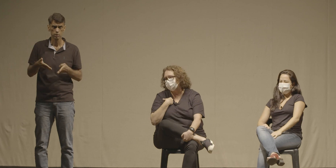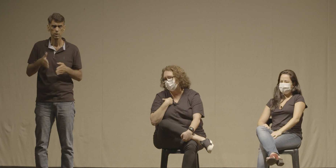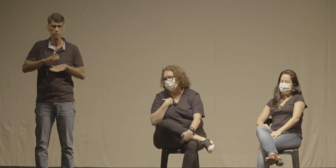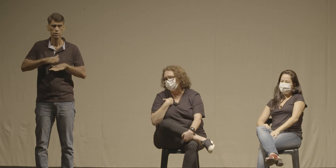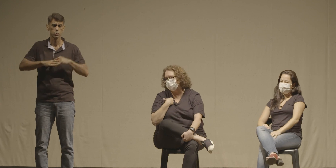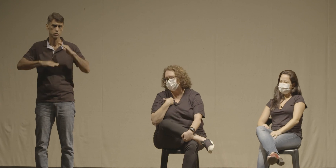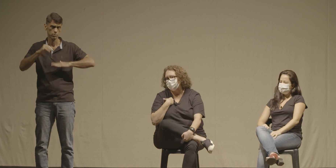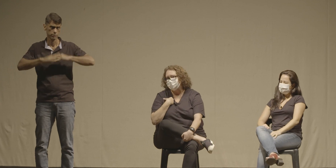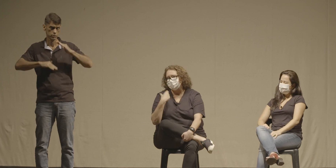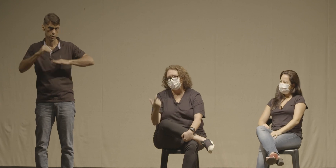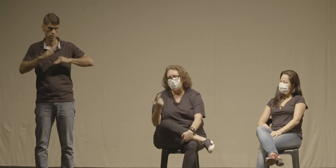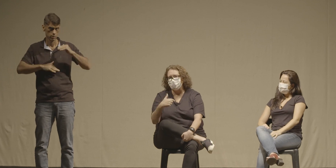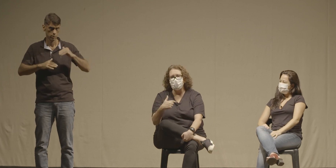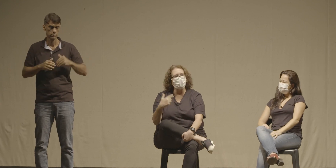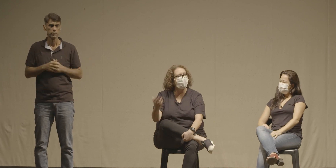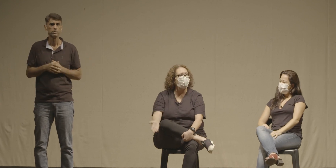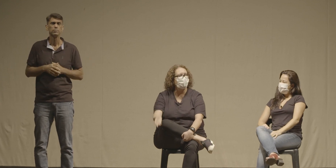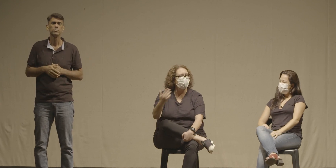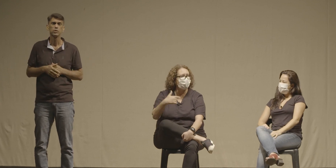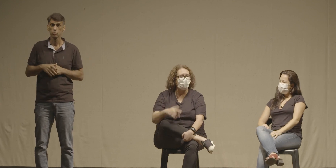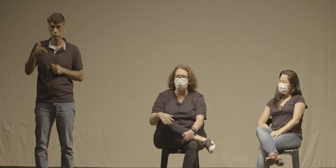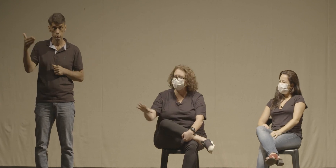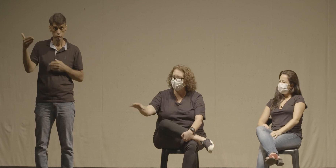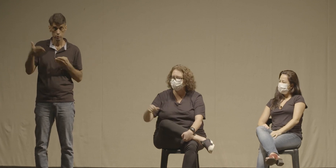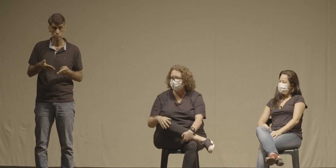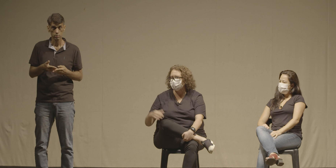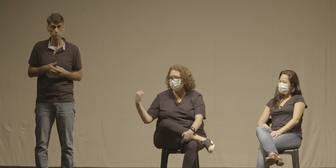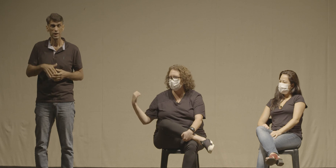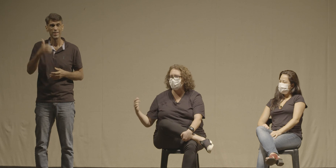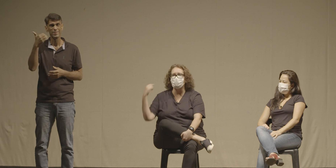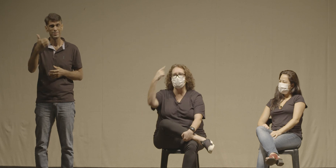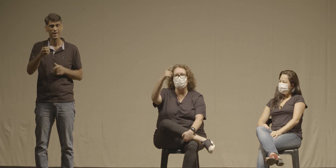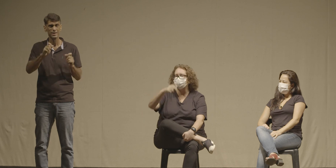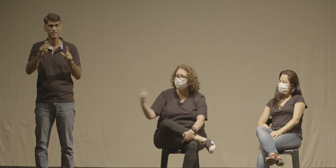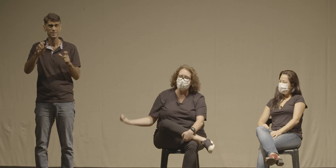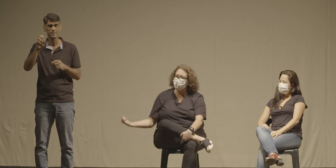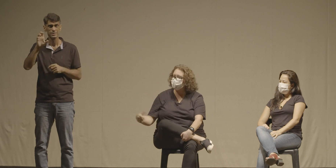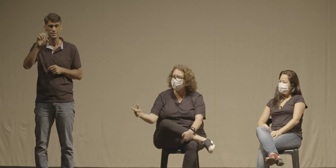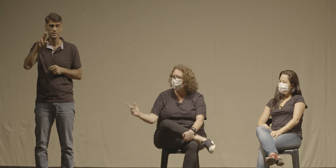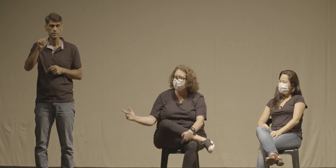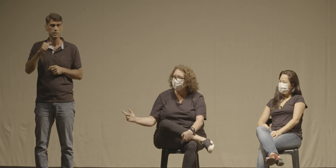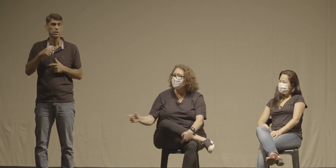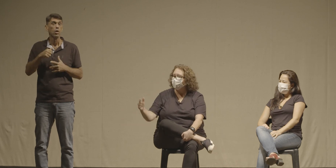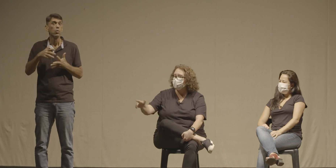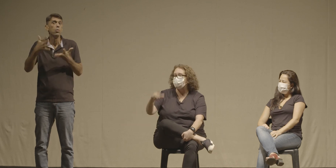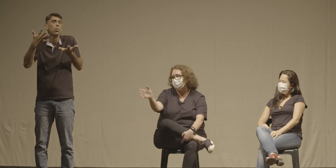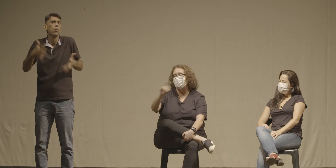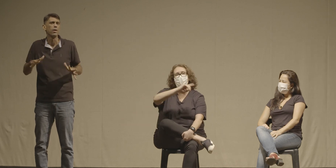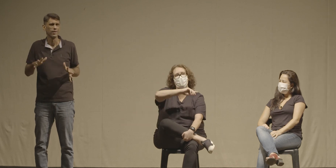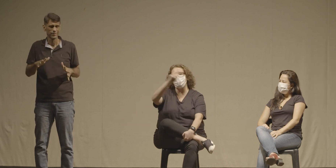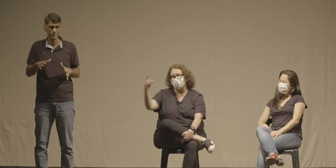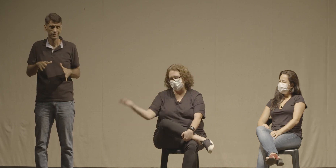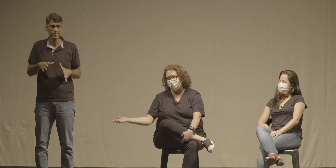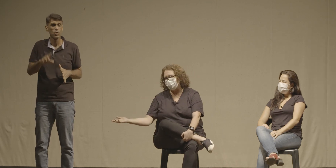sou profissional. E aí, enquanto o outro chegou, eu fiz 10 cenas. Aí o cara mandou cancelar porque ele não queria. Aí eu